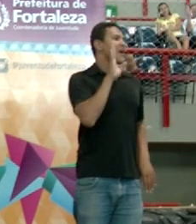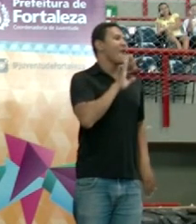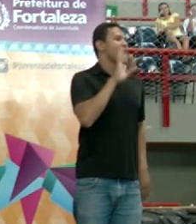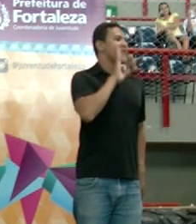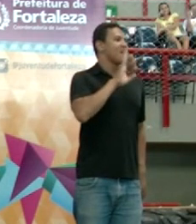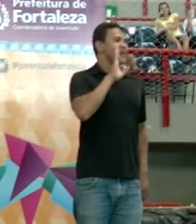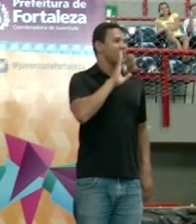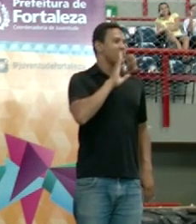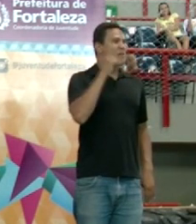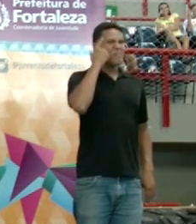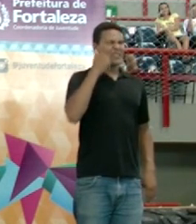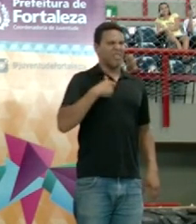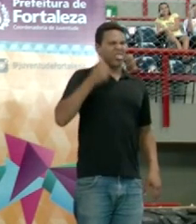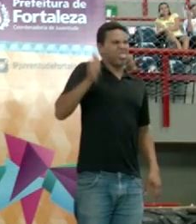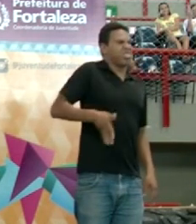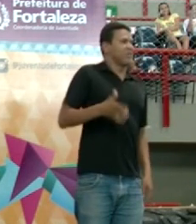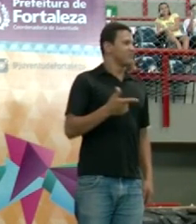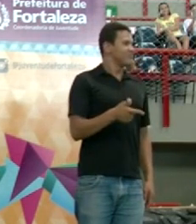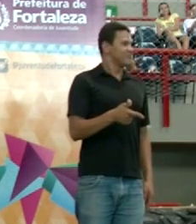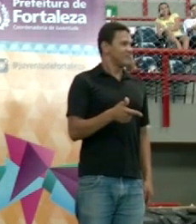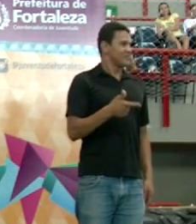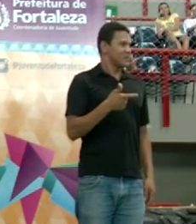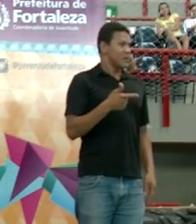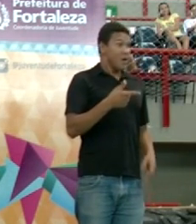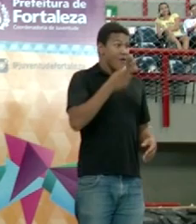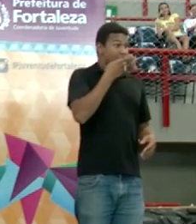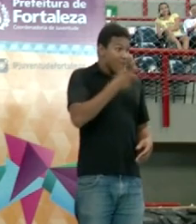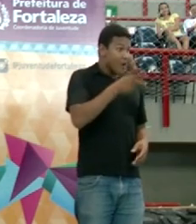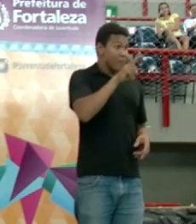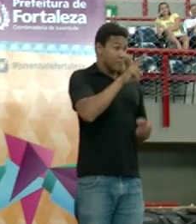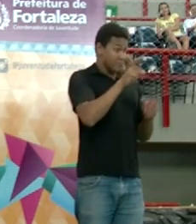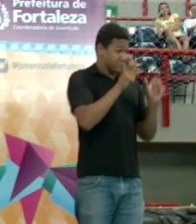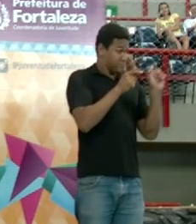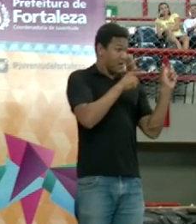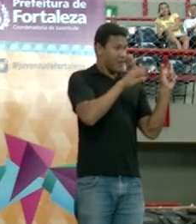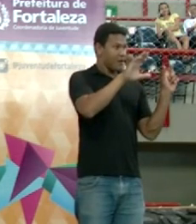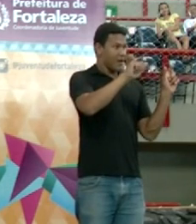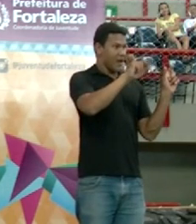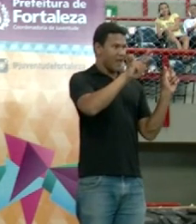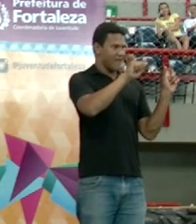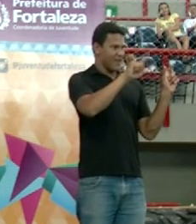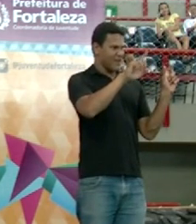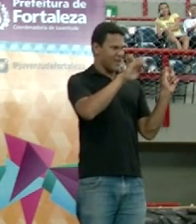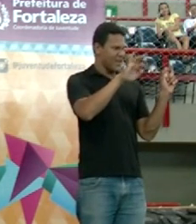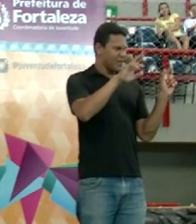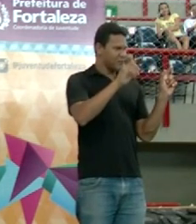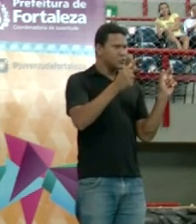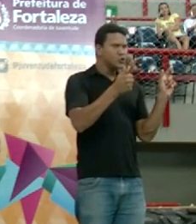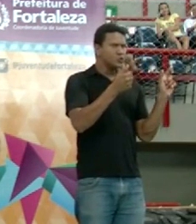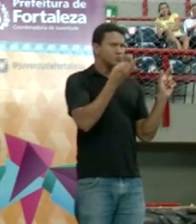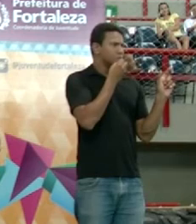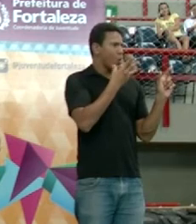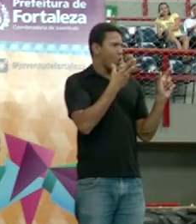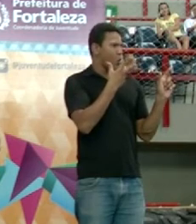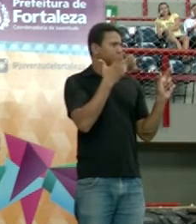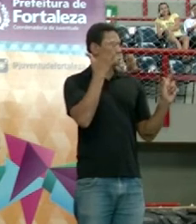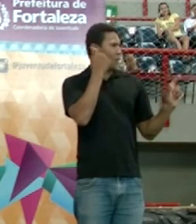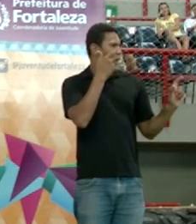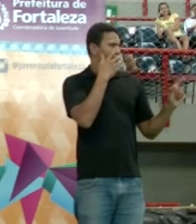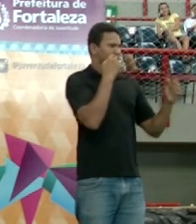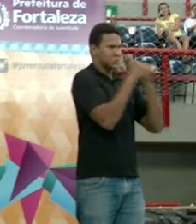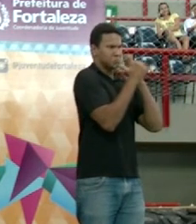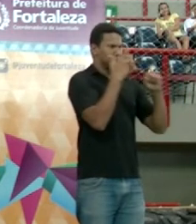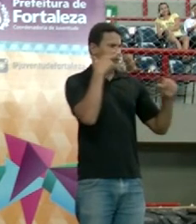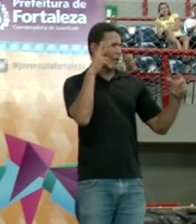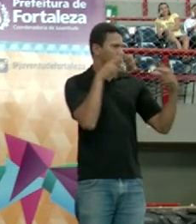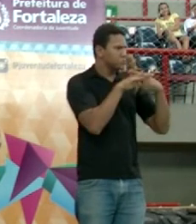caba fuleiragem. A gente fala cavaleiro, a gente já vê a imagem daquele menino, coração de cavaleiro, gente boa,